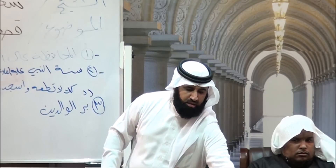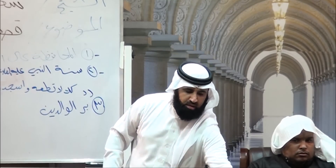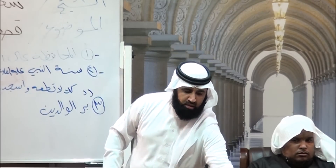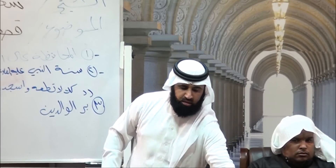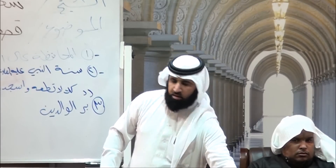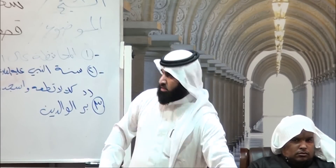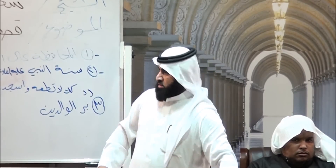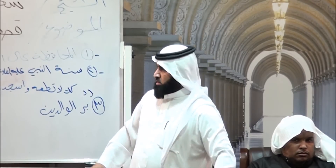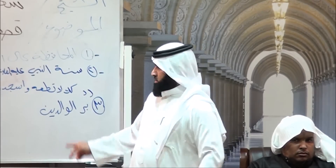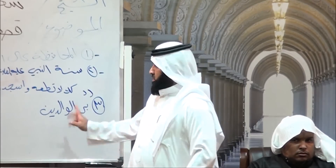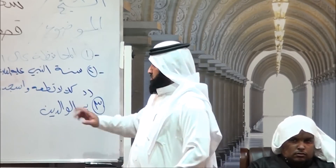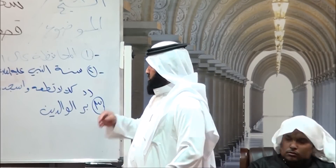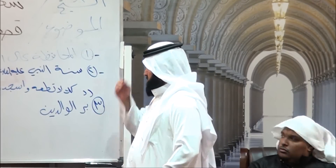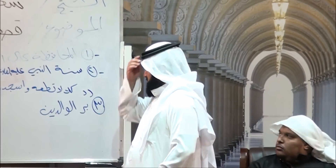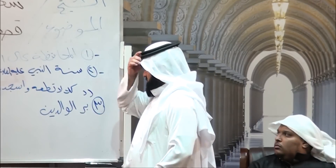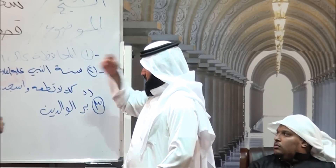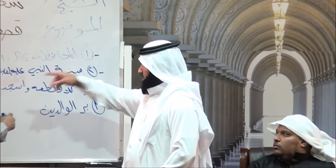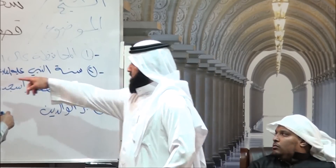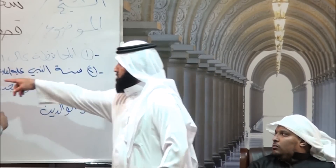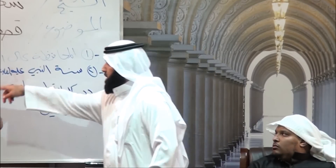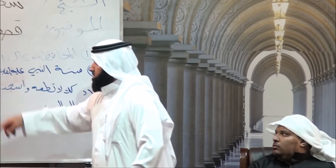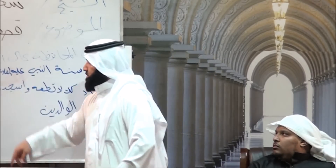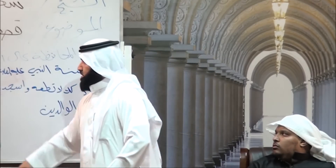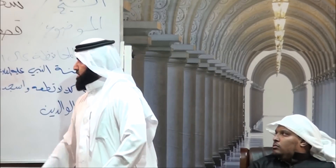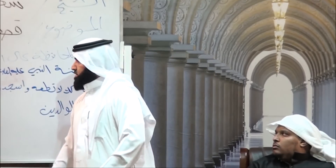بن دينار،